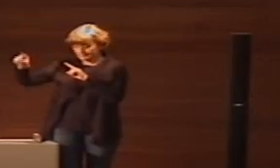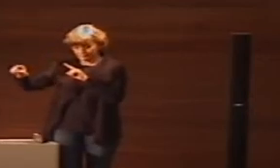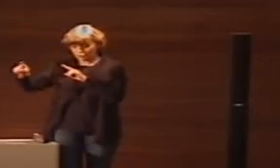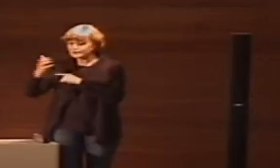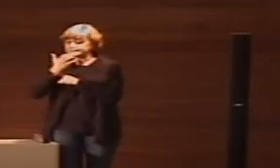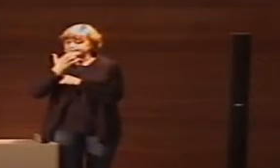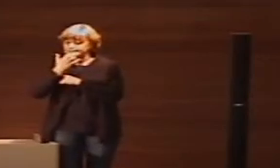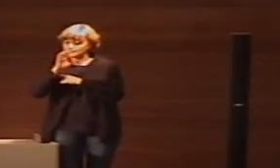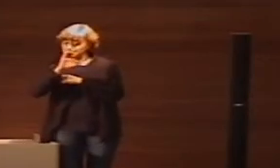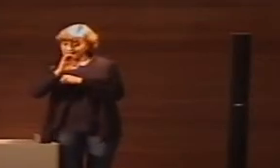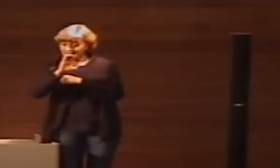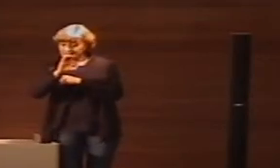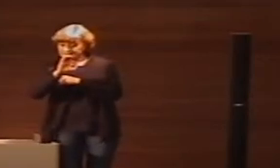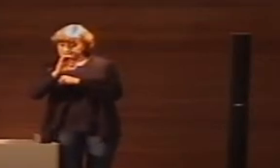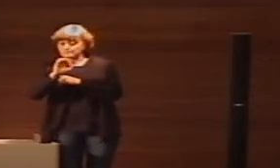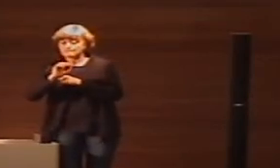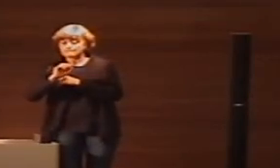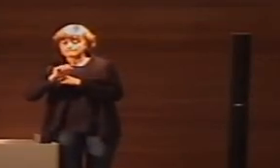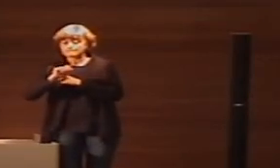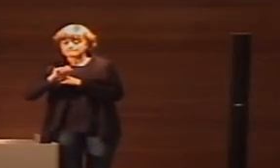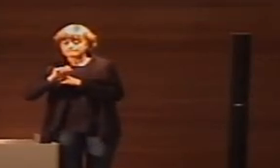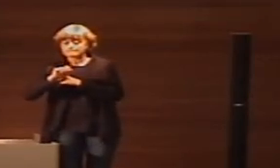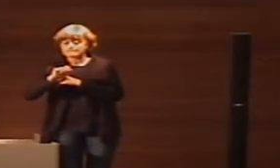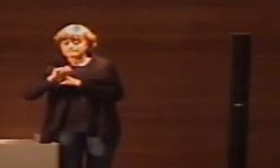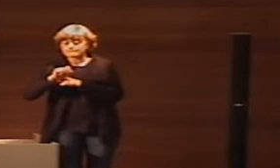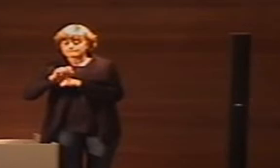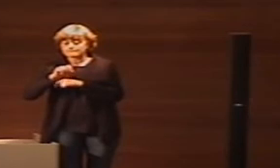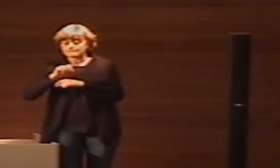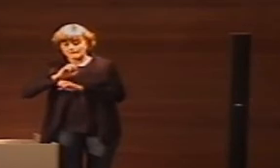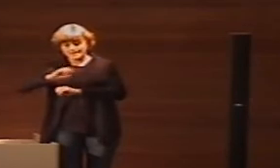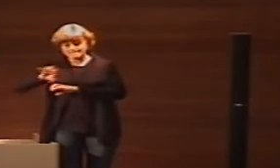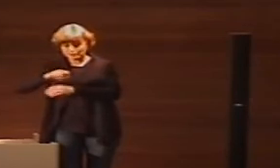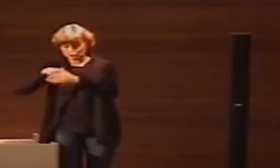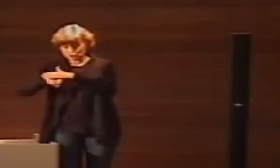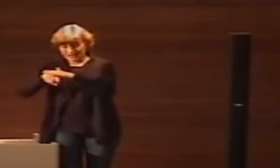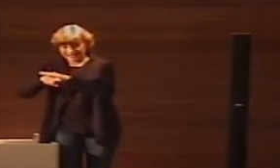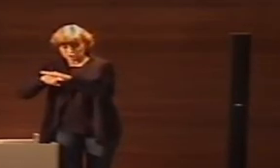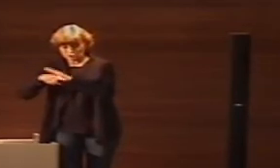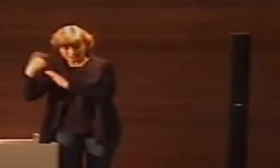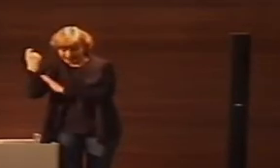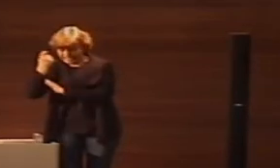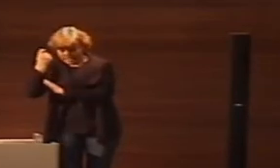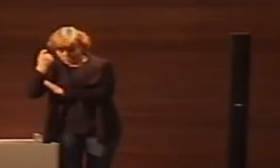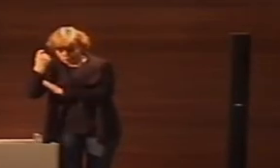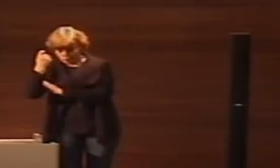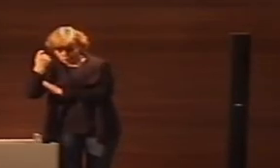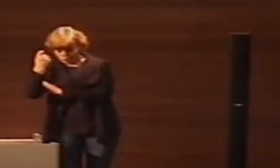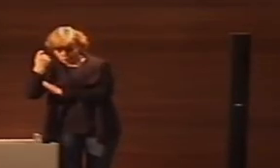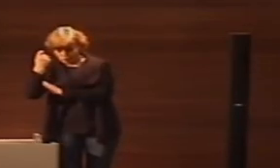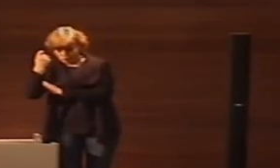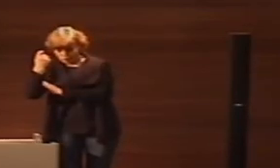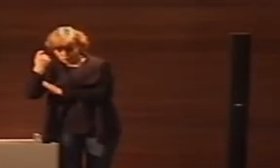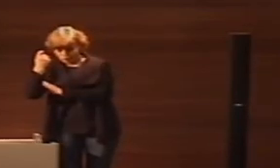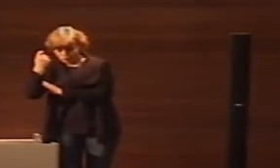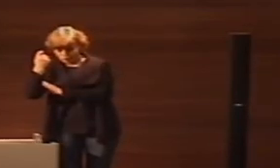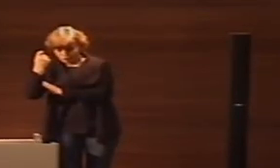países donde verter es caro, ¿no? Eje de la derecha, ¿no? Donde es caro el coste